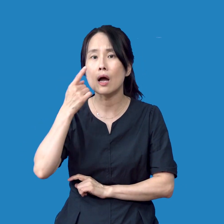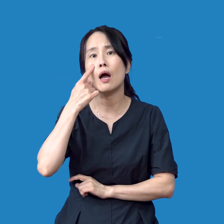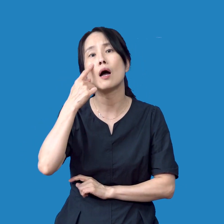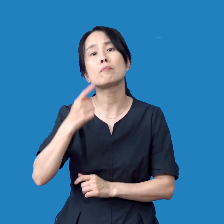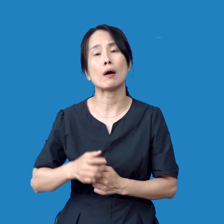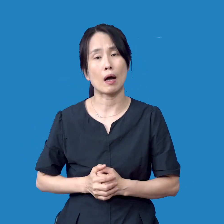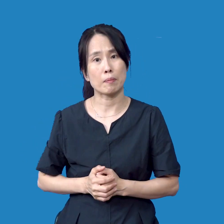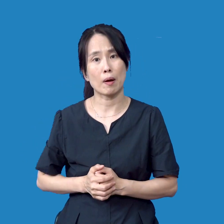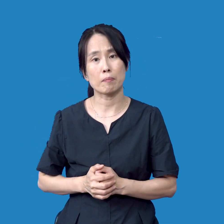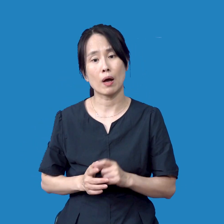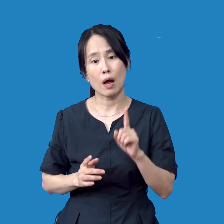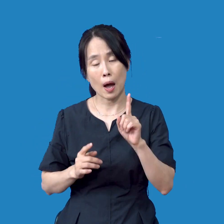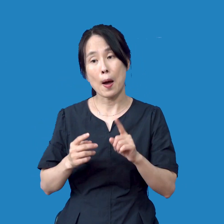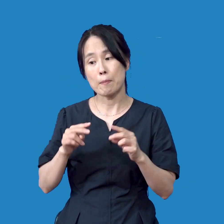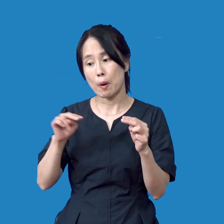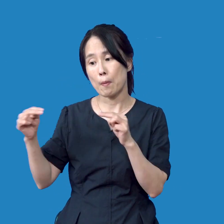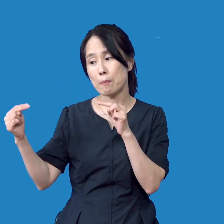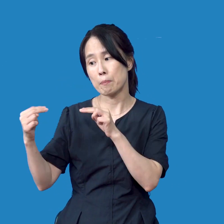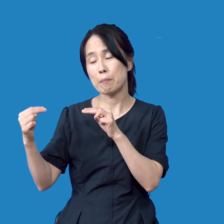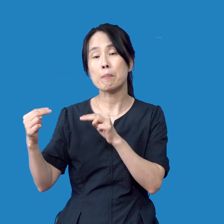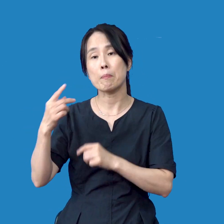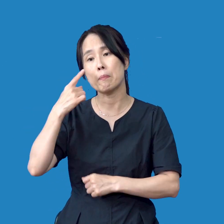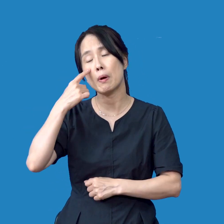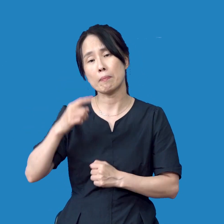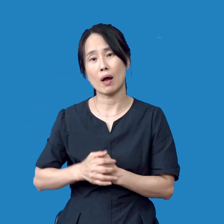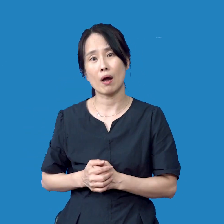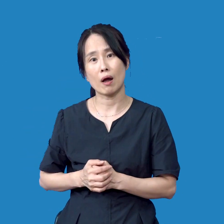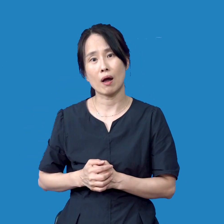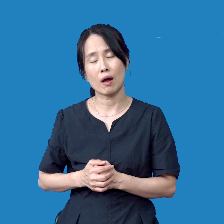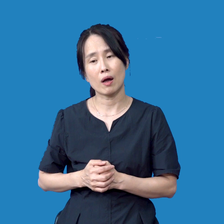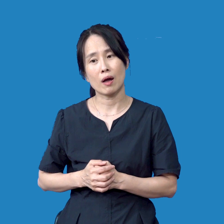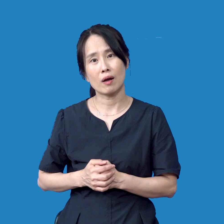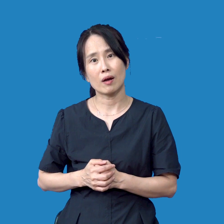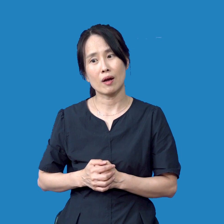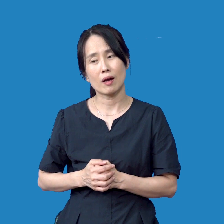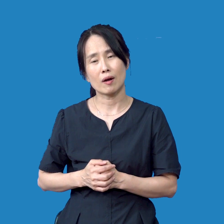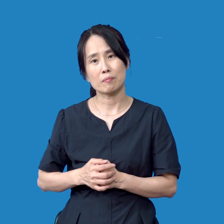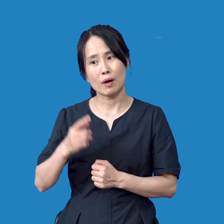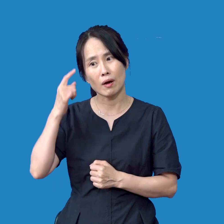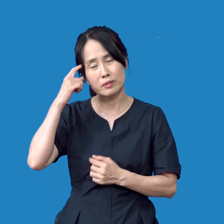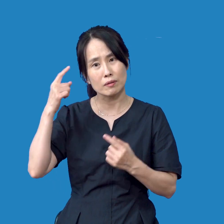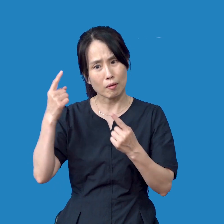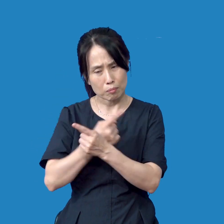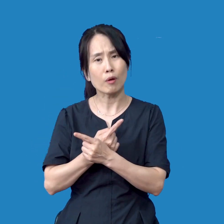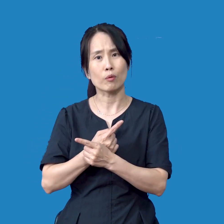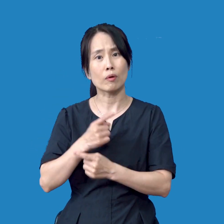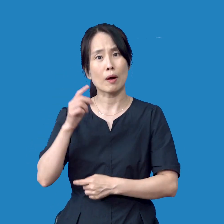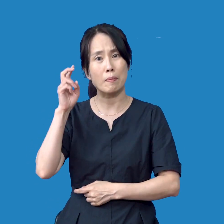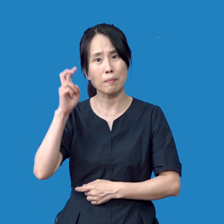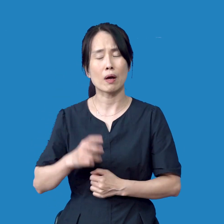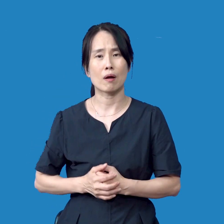그렇게 생각하고 한번 바라보십시오. 바라보는 눈이 달라지지 않습니까?